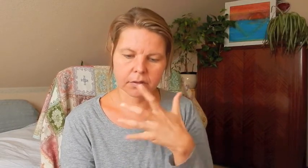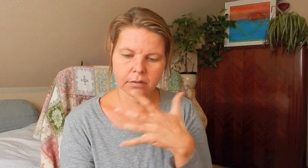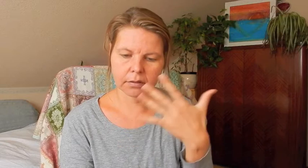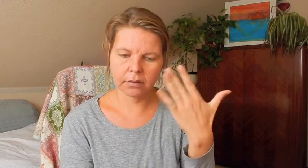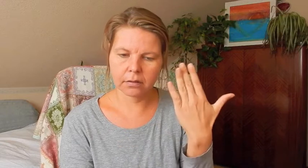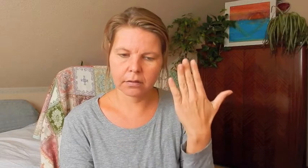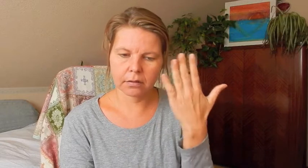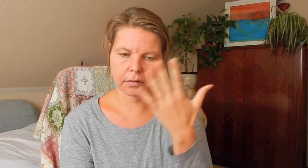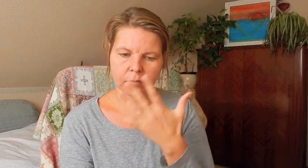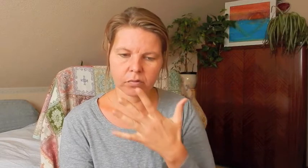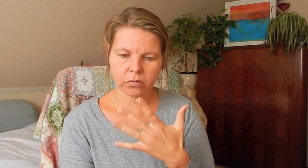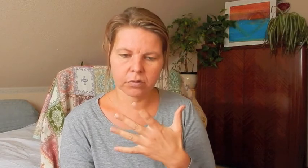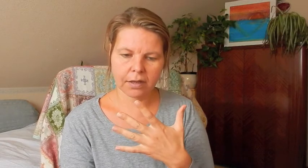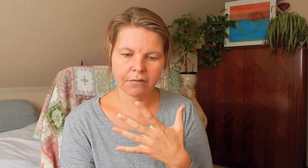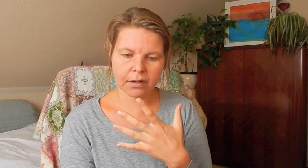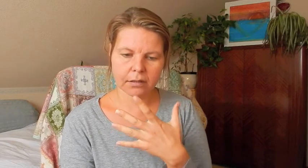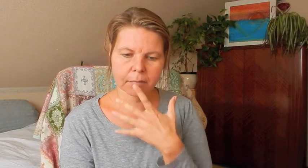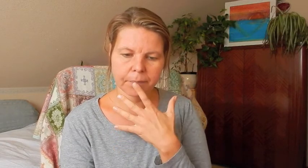viel Emotionen da waren.